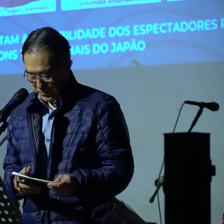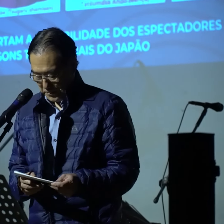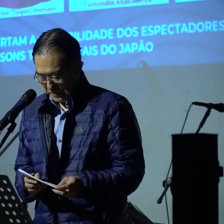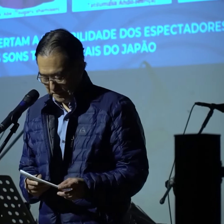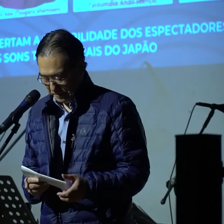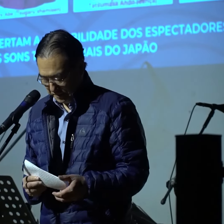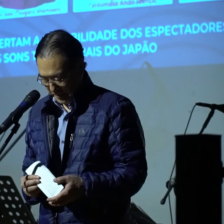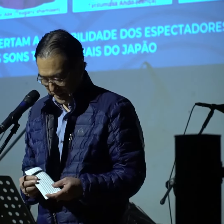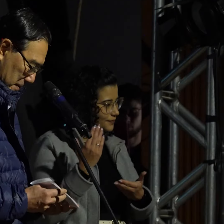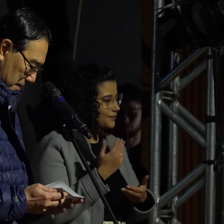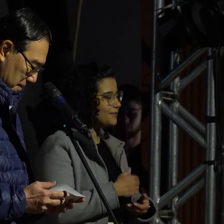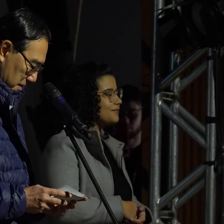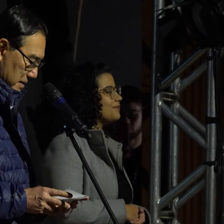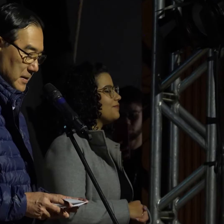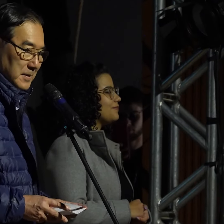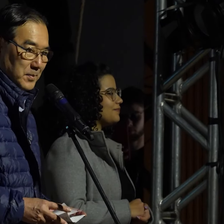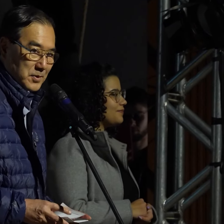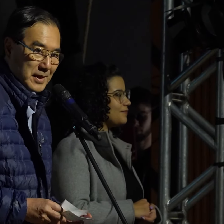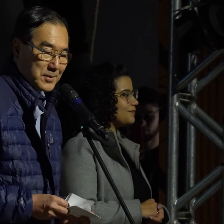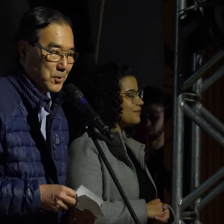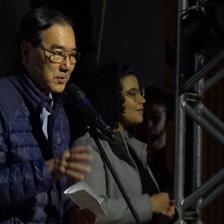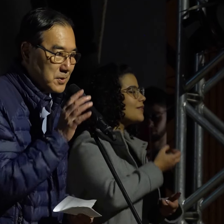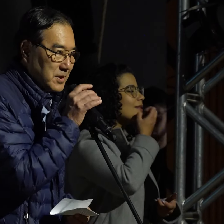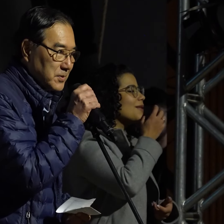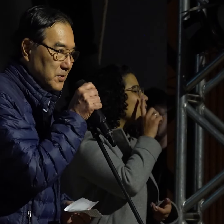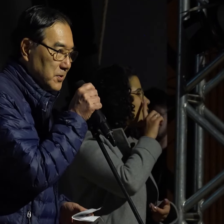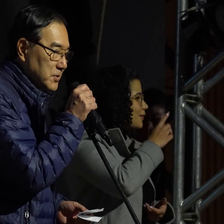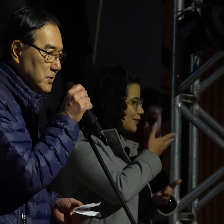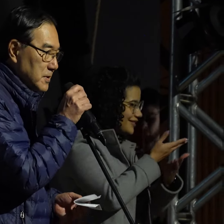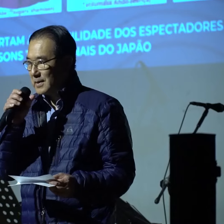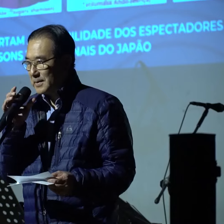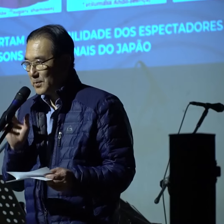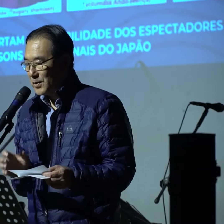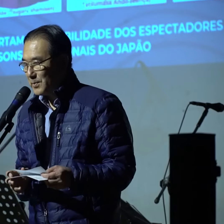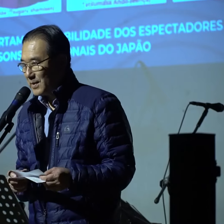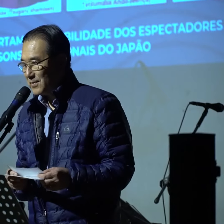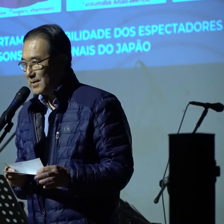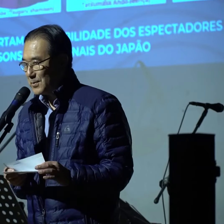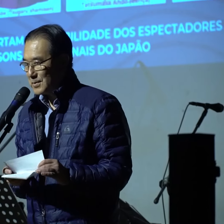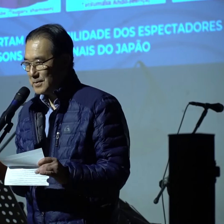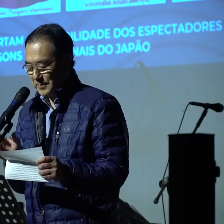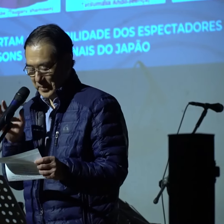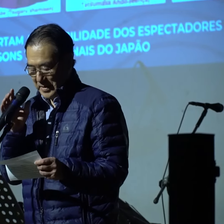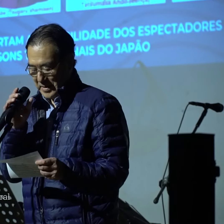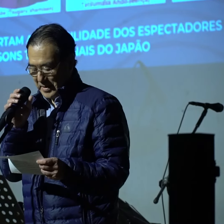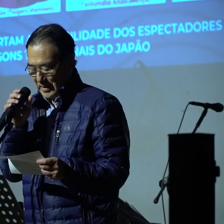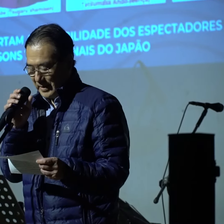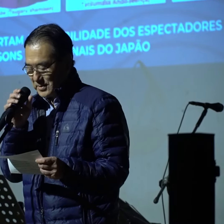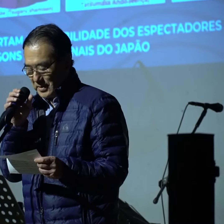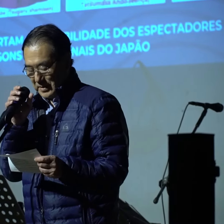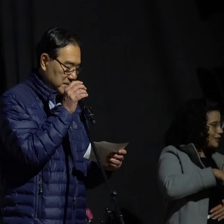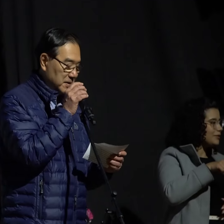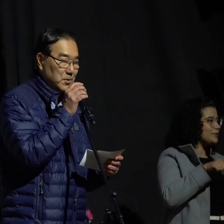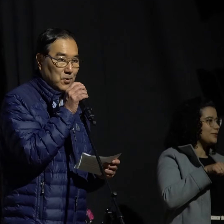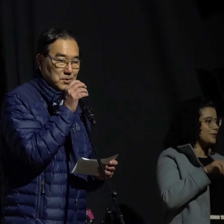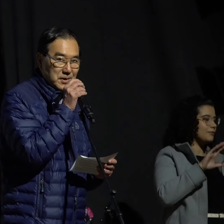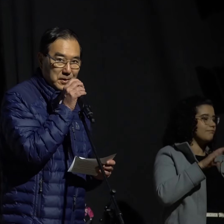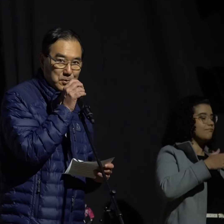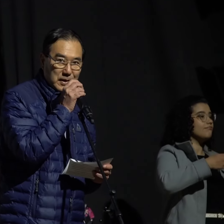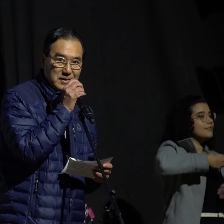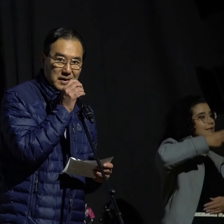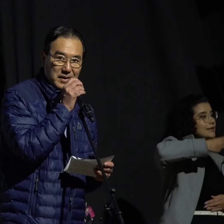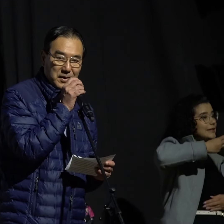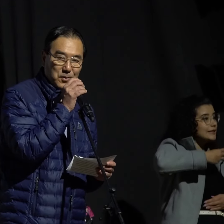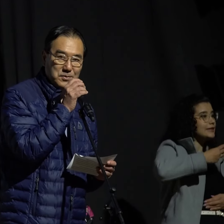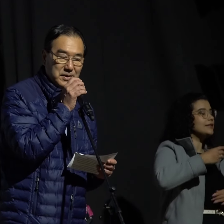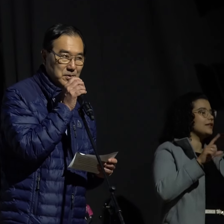Obrigado, Teruko. Bom dia a todos. Sejam todos muito bem-vindos a este terceiro